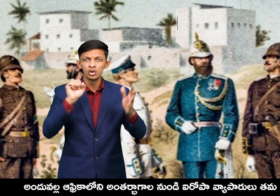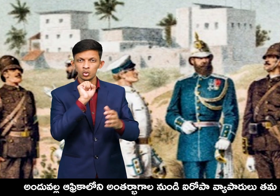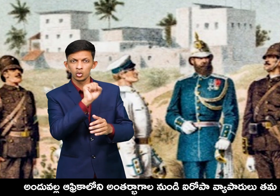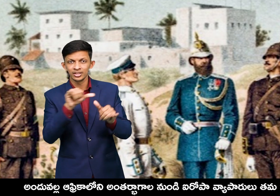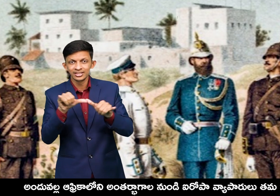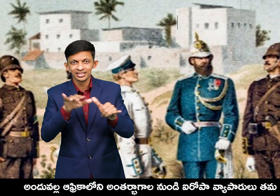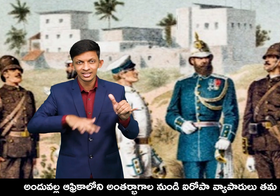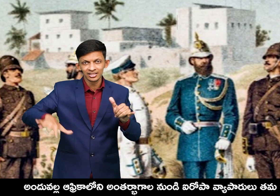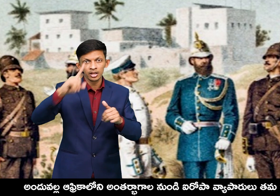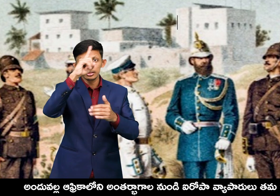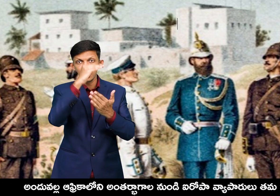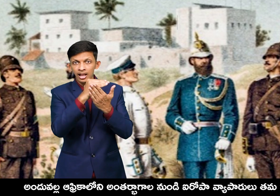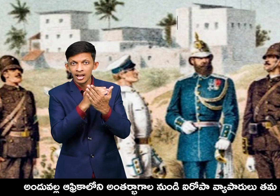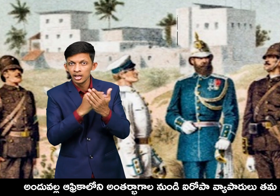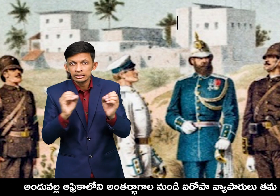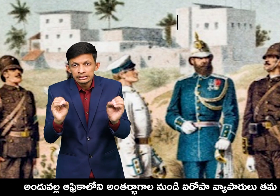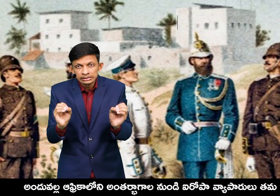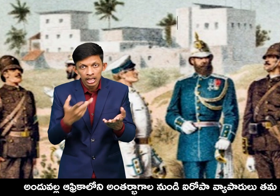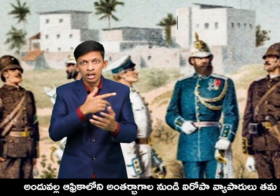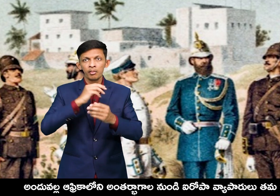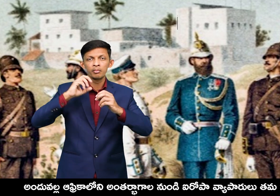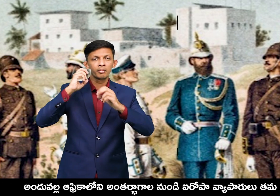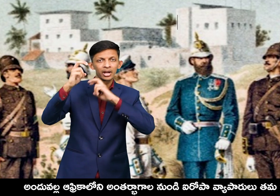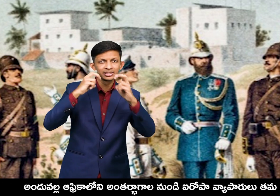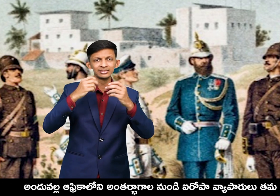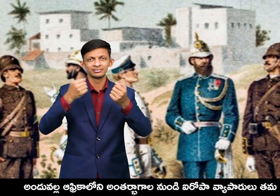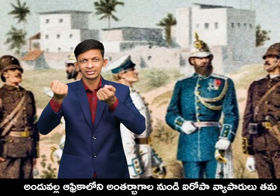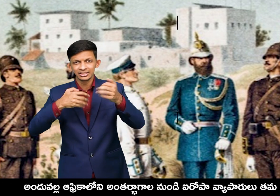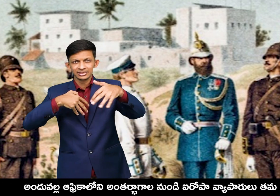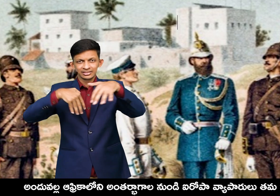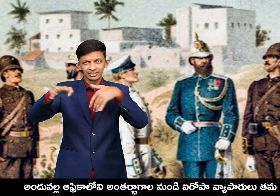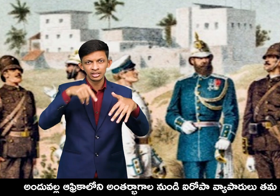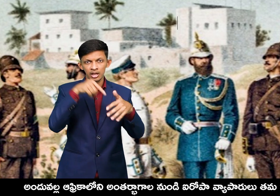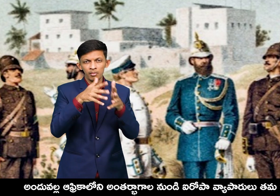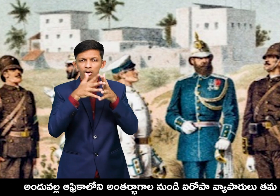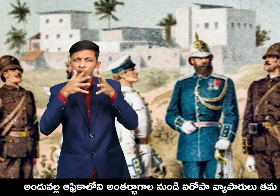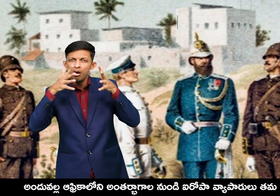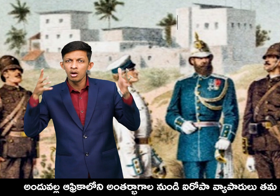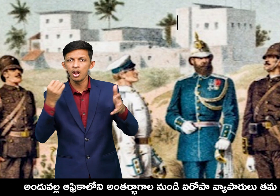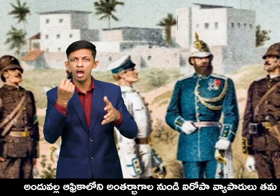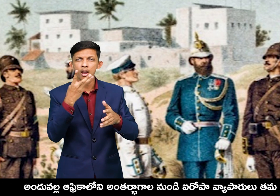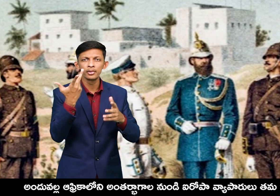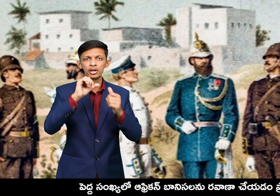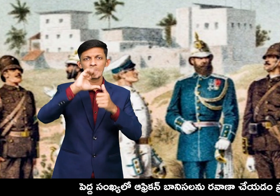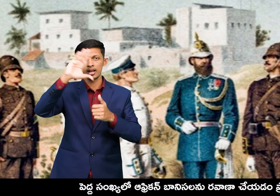ఆఫ్రికాలోని అంతర్భాగాల నుండి ఐరోపా వ్యాపారులు తమ ఏజెంట్ల ద్వారా బంధించబడిన పెద్ద